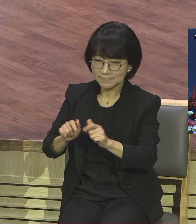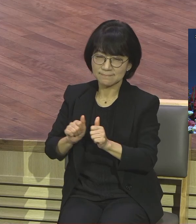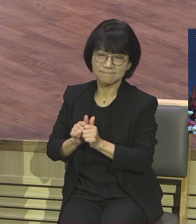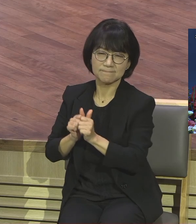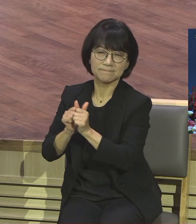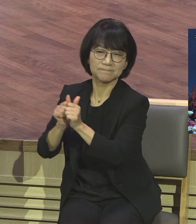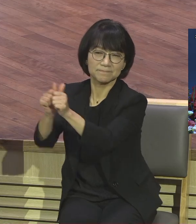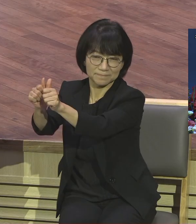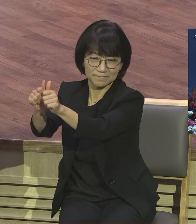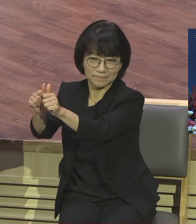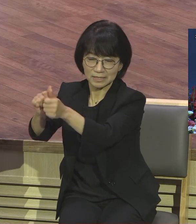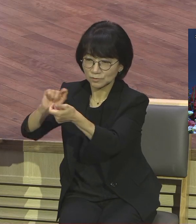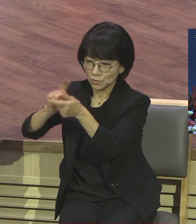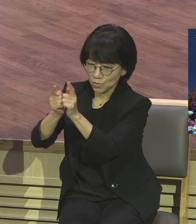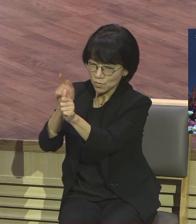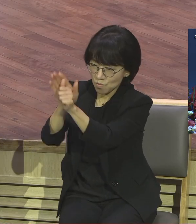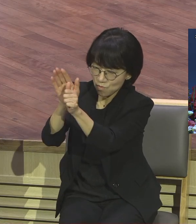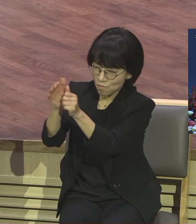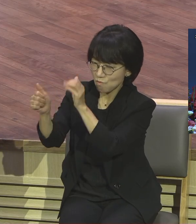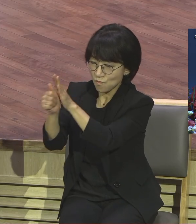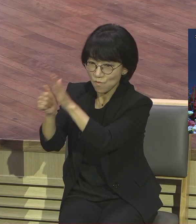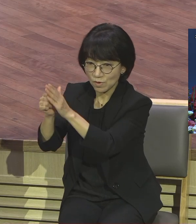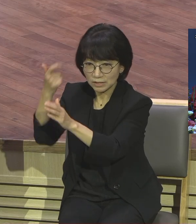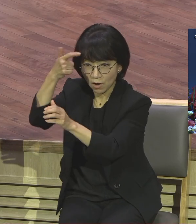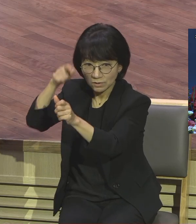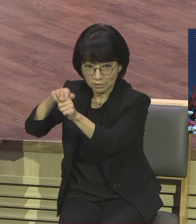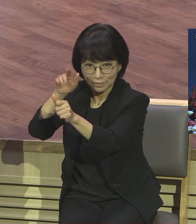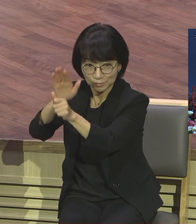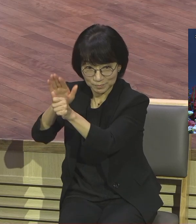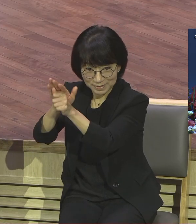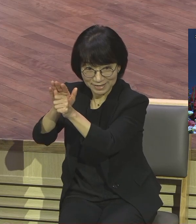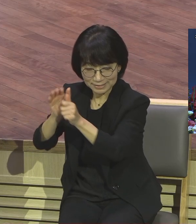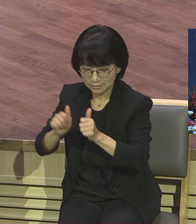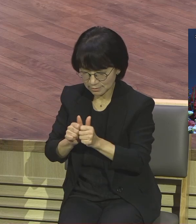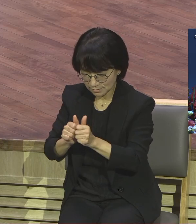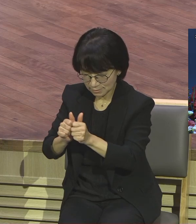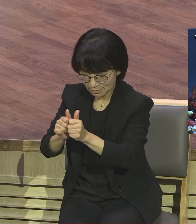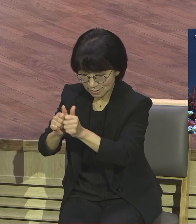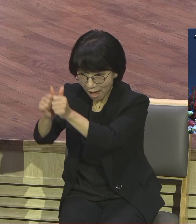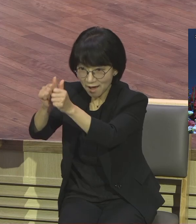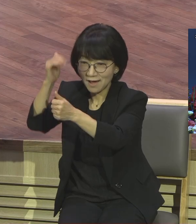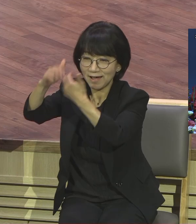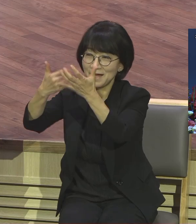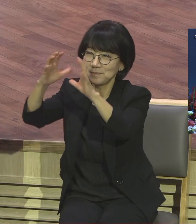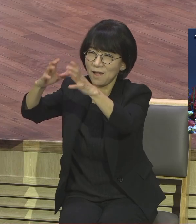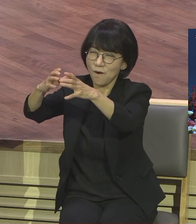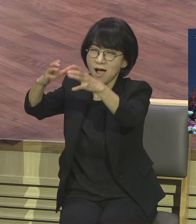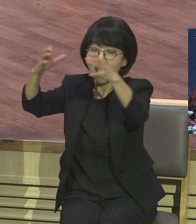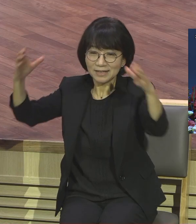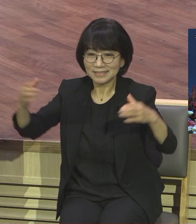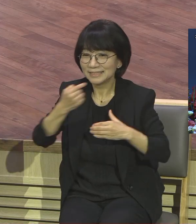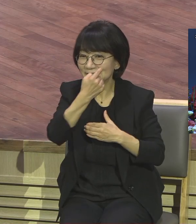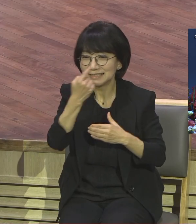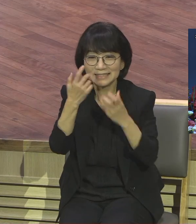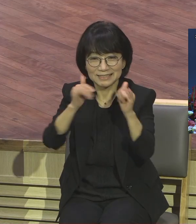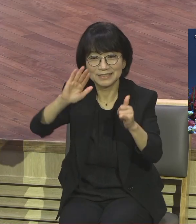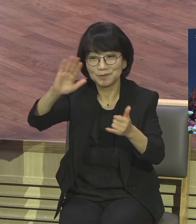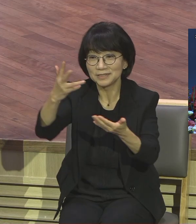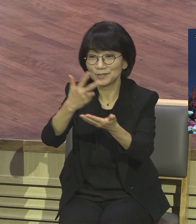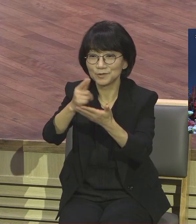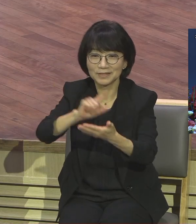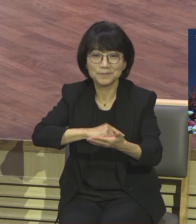되는 그런 힘이 되고 그런 영적 동반자 역할을 감당해서 하나님 나라 확장의 산정인들 되기를 주님으로